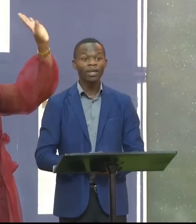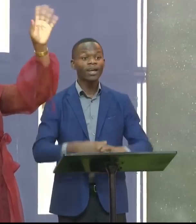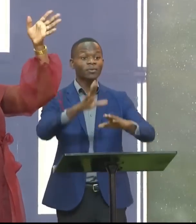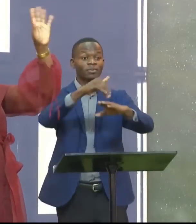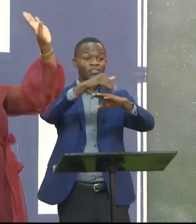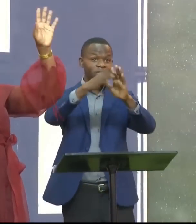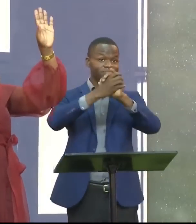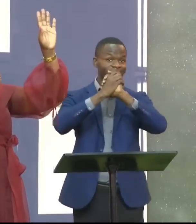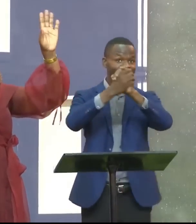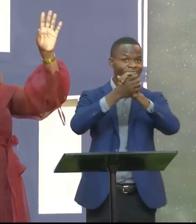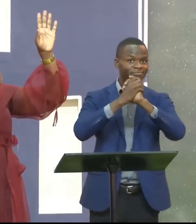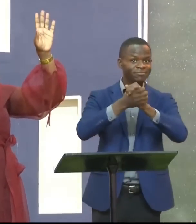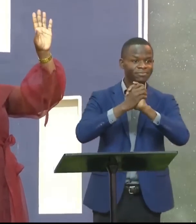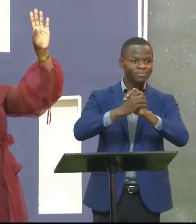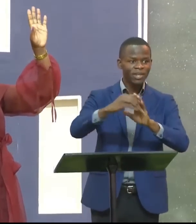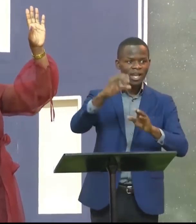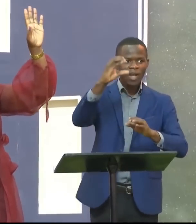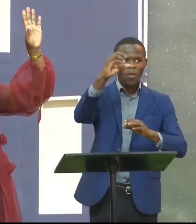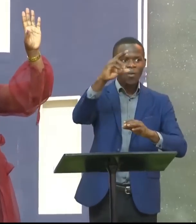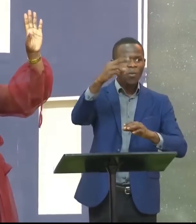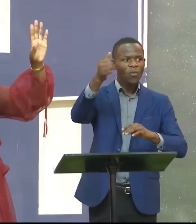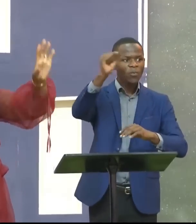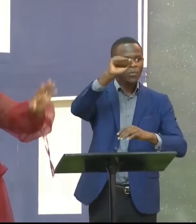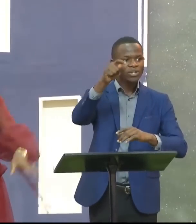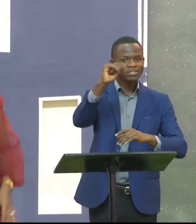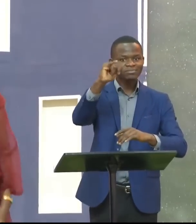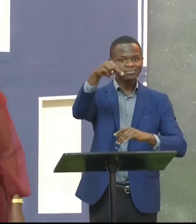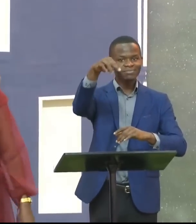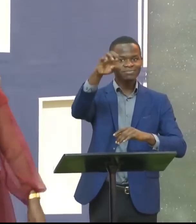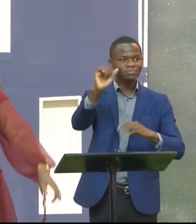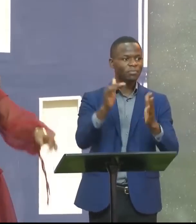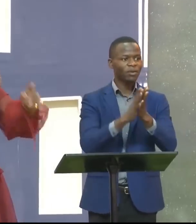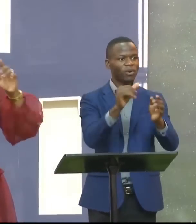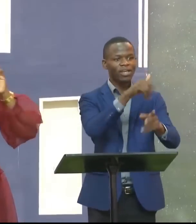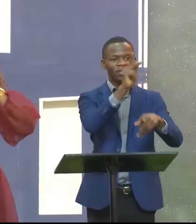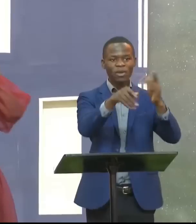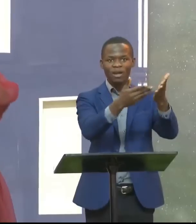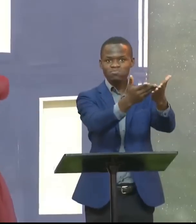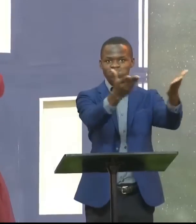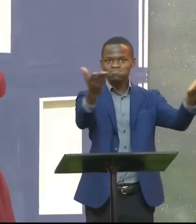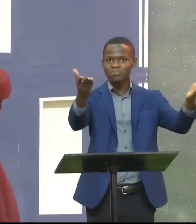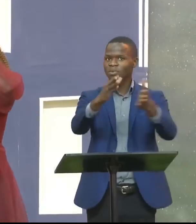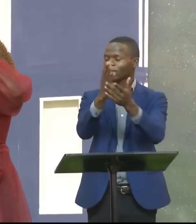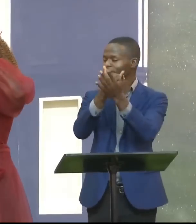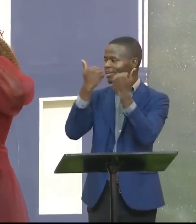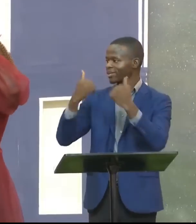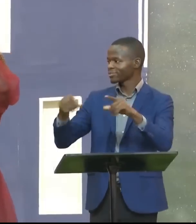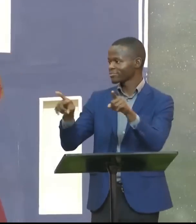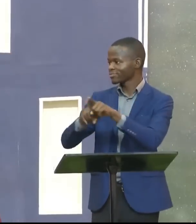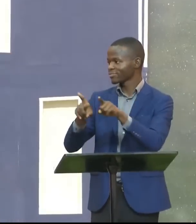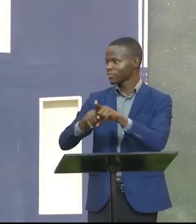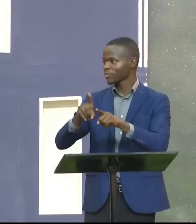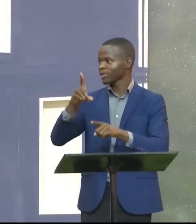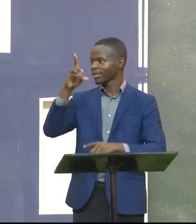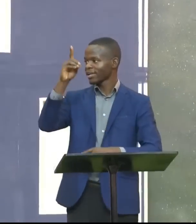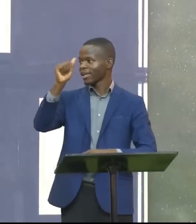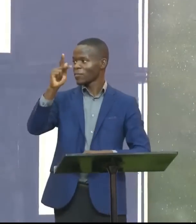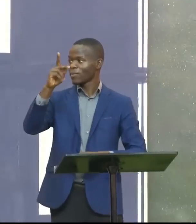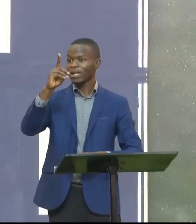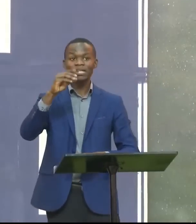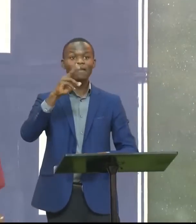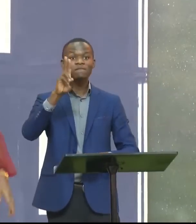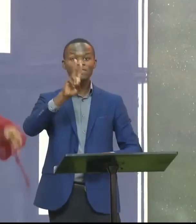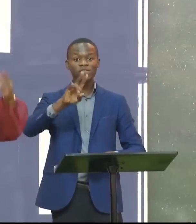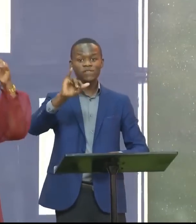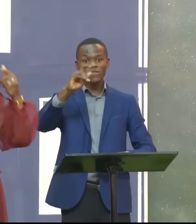Nkutumiddeko Aunt Christine nkulaba abo simanyi omulala obaaliwa. Abantu abo ba daddy Victor naye